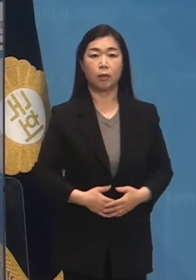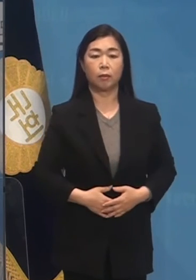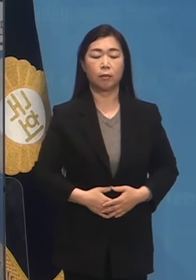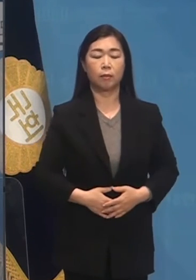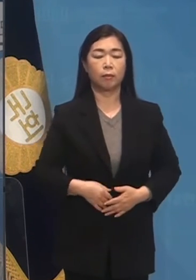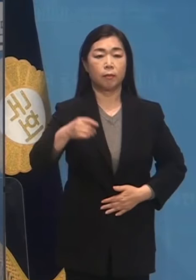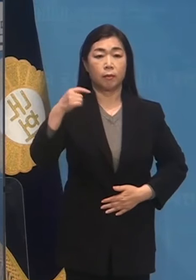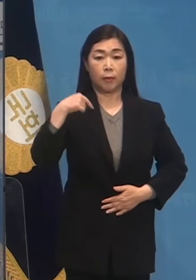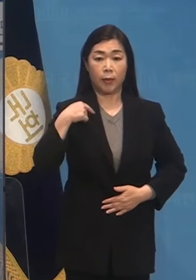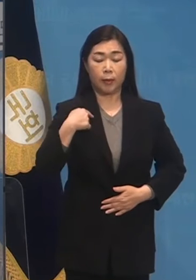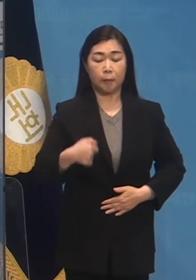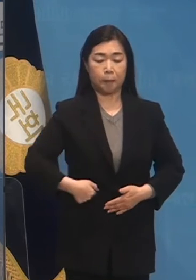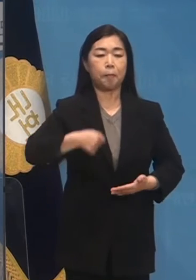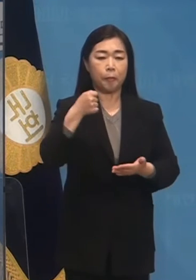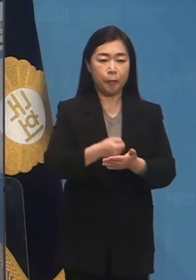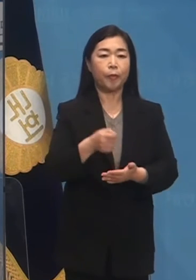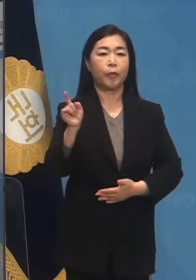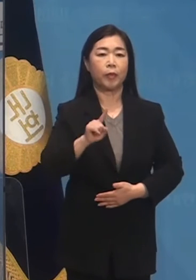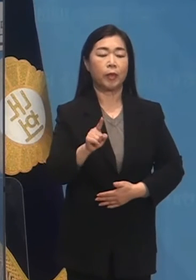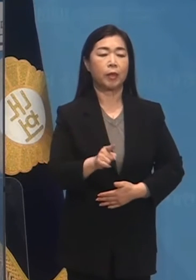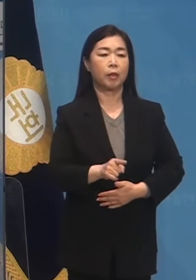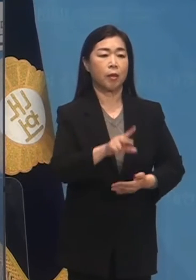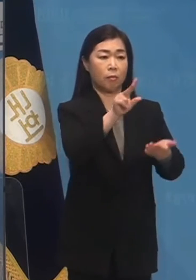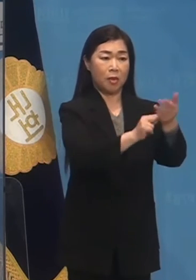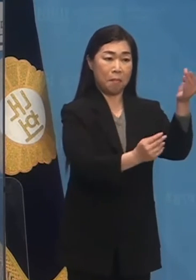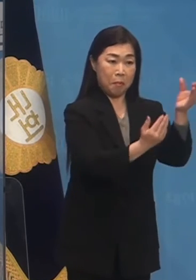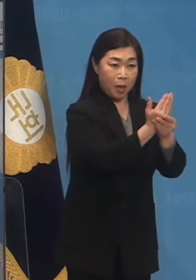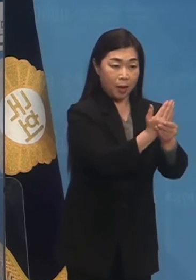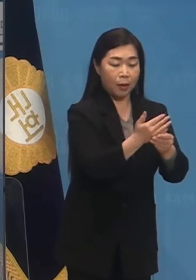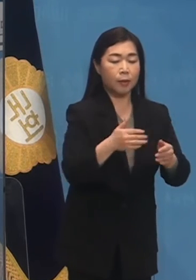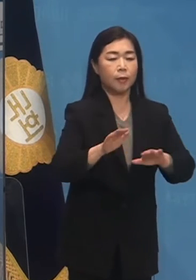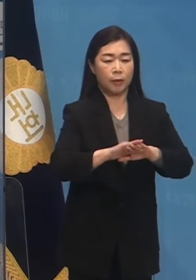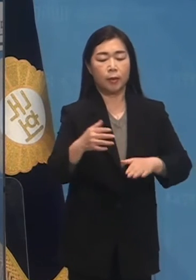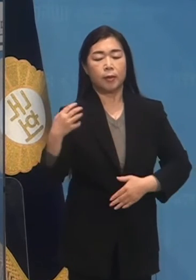결자 해지의 심정으로 다시 이 자리에 섰습니다.